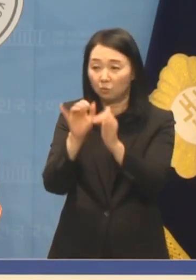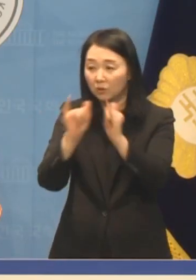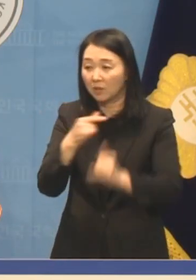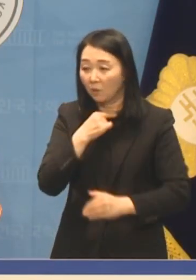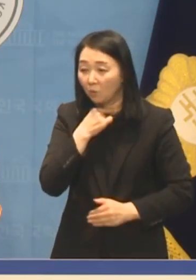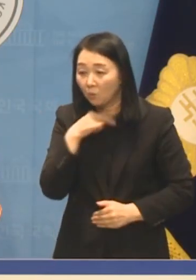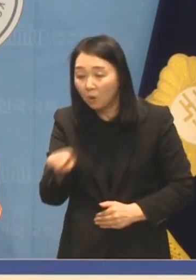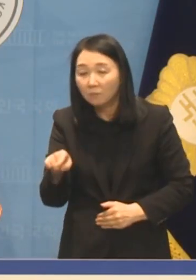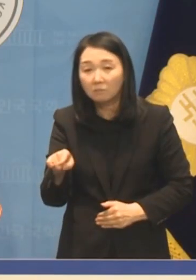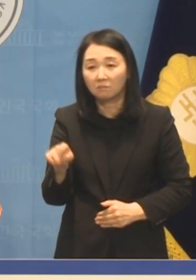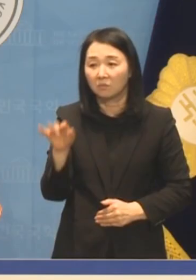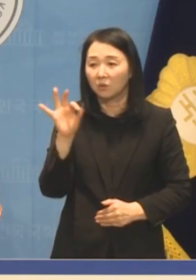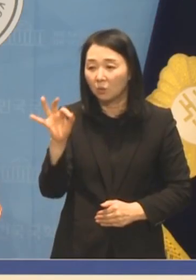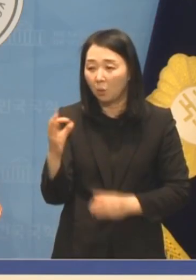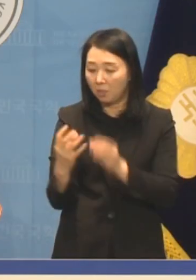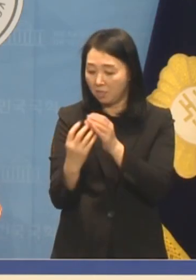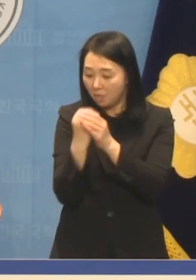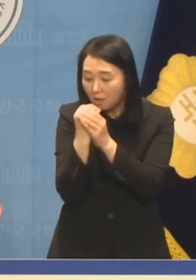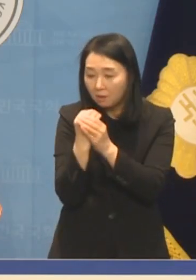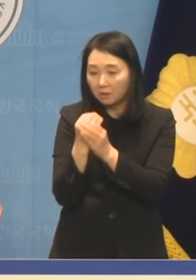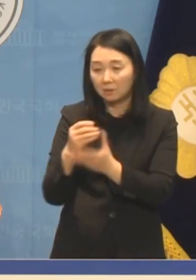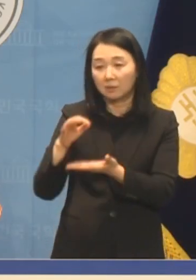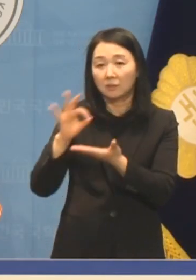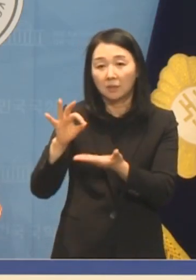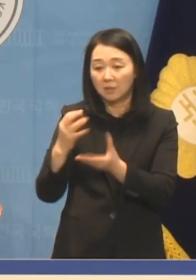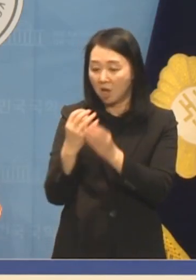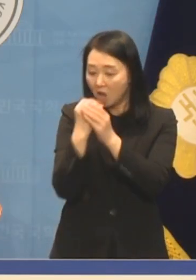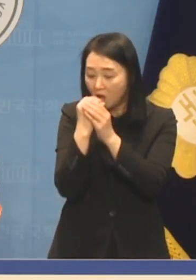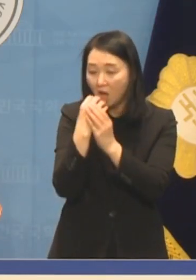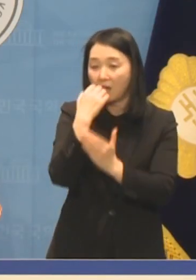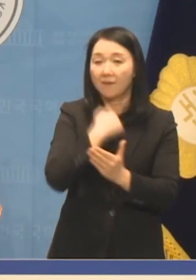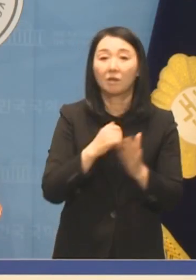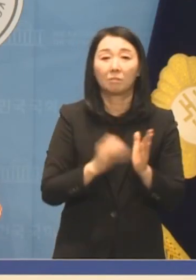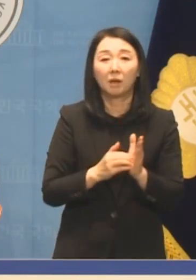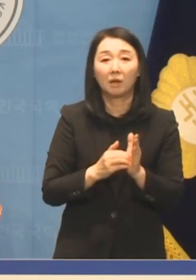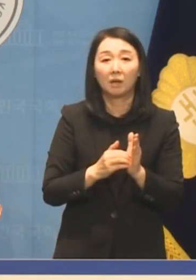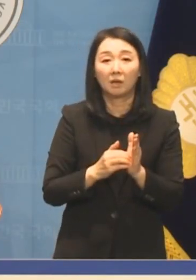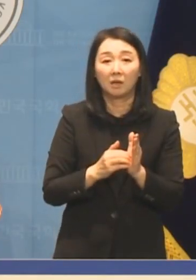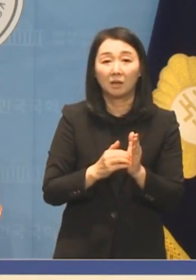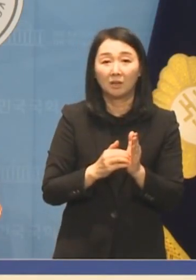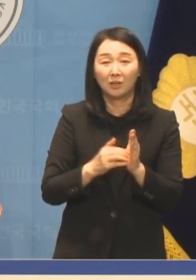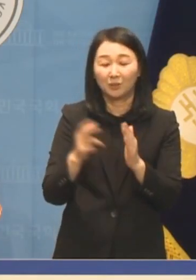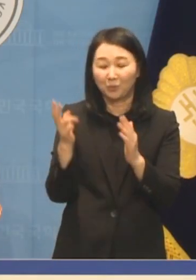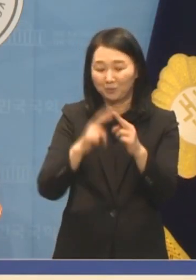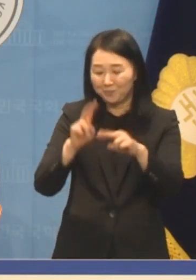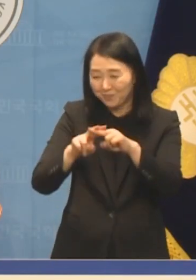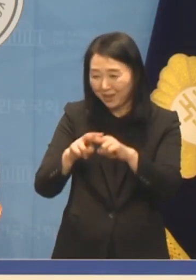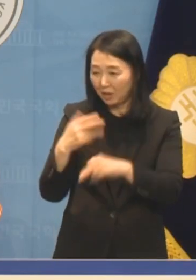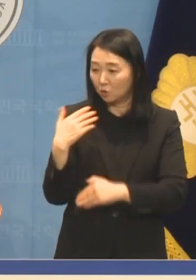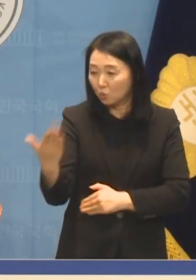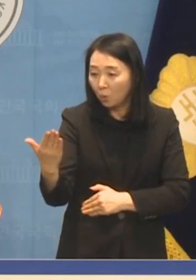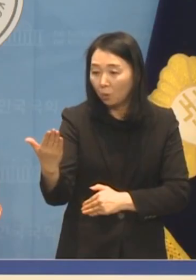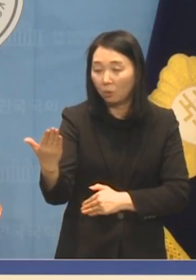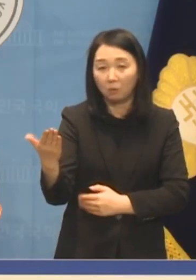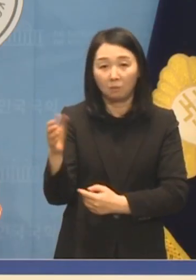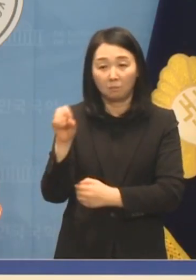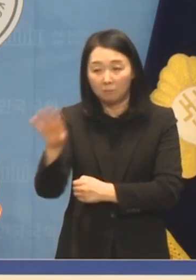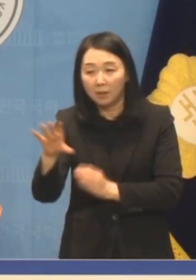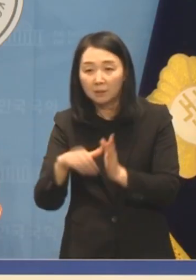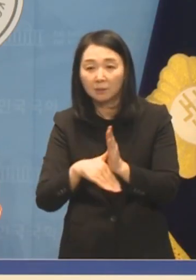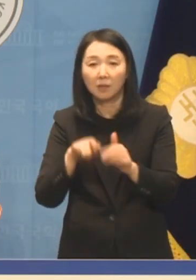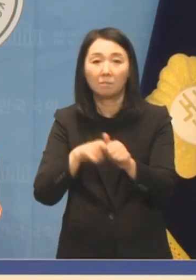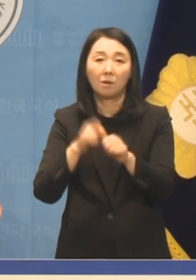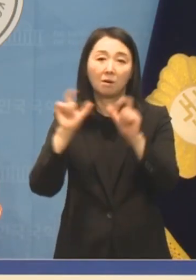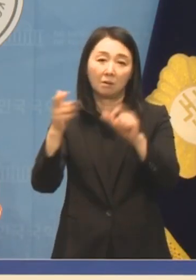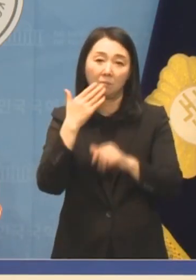자에게 금품, 그 밖의 재산상 이익 또는 공사의 직을 제공할 의사를 표시하는 경우